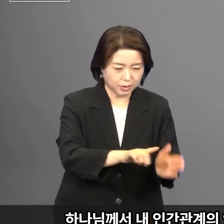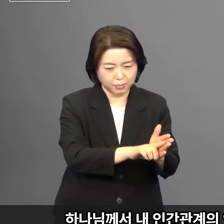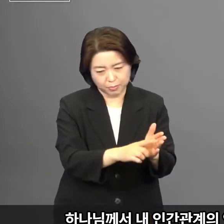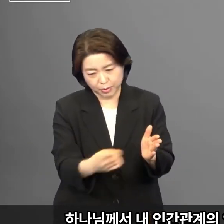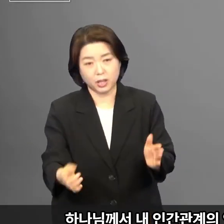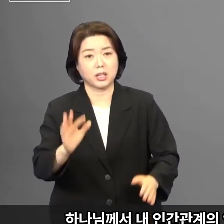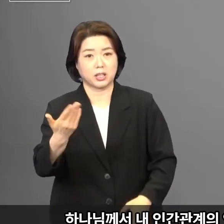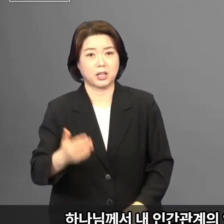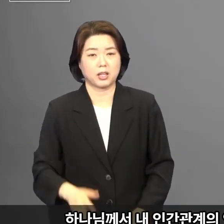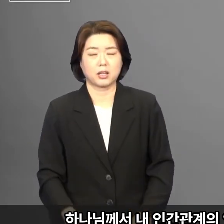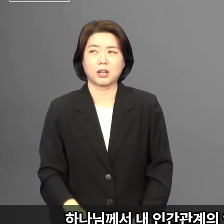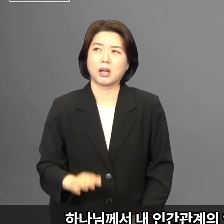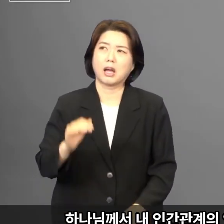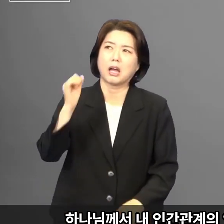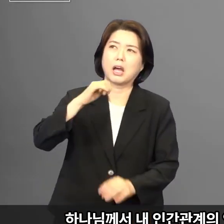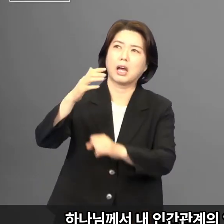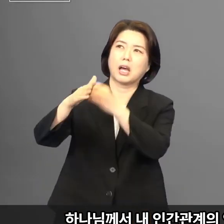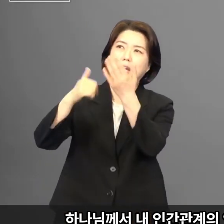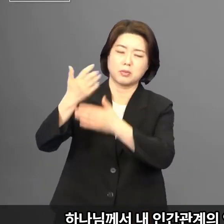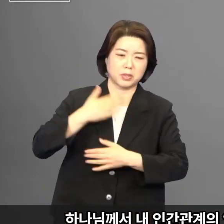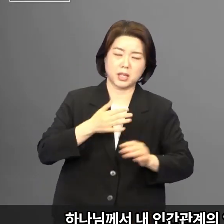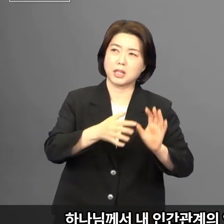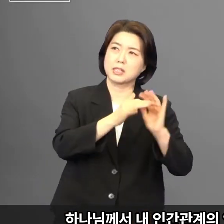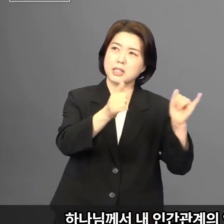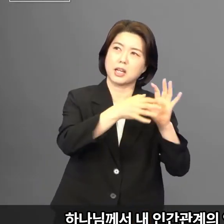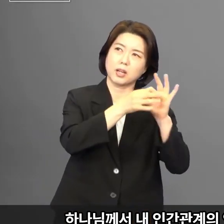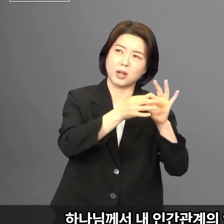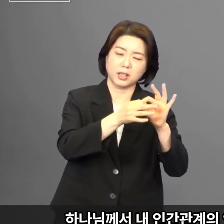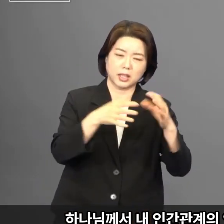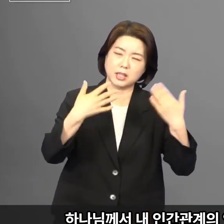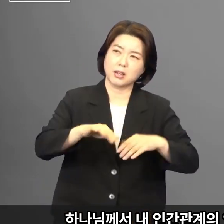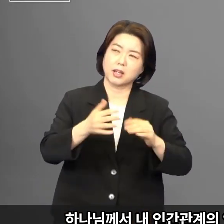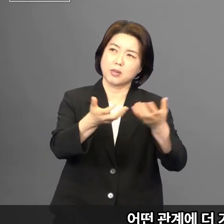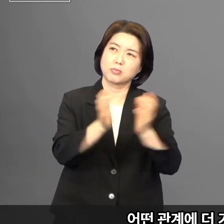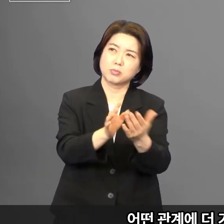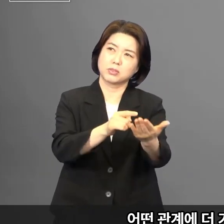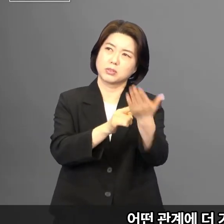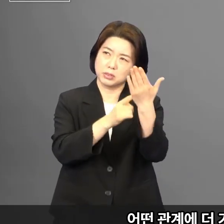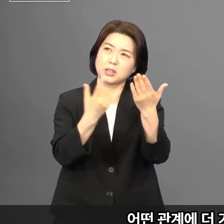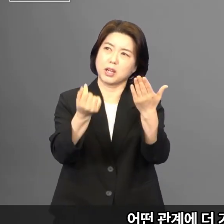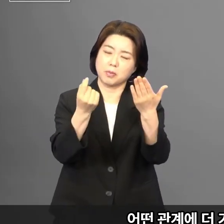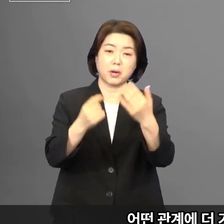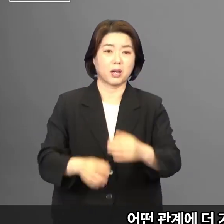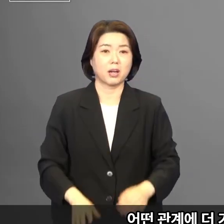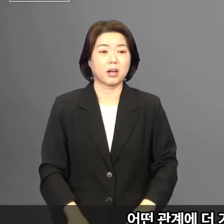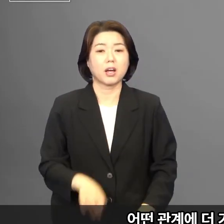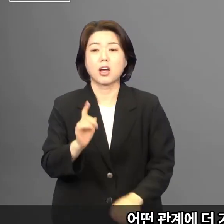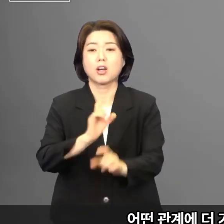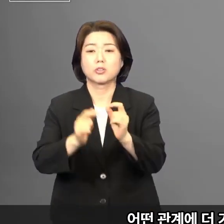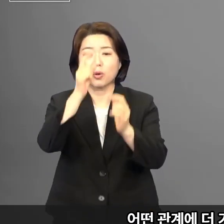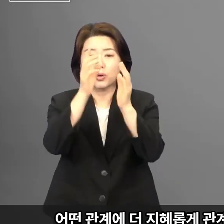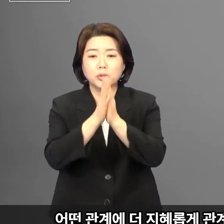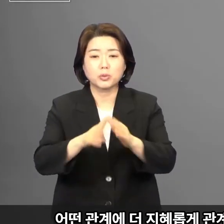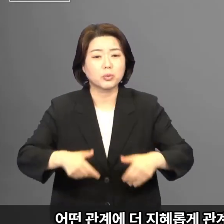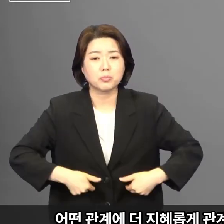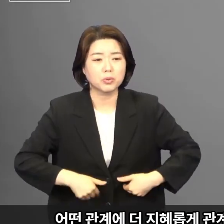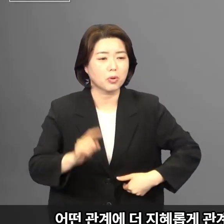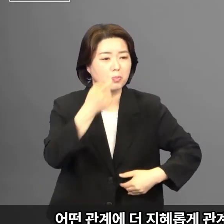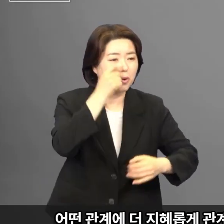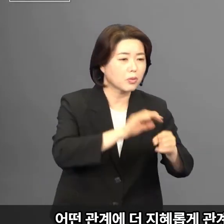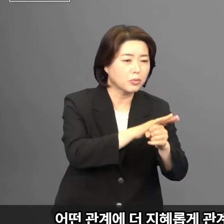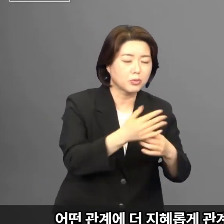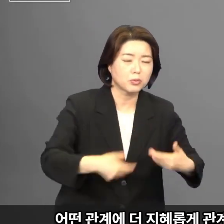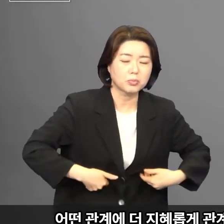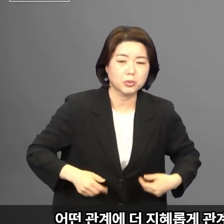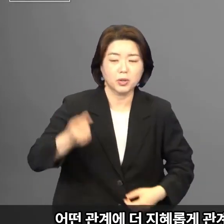내 인간관계의 연약한 부분을 드러내 주시는구나. 어떤 관계에 더 기도와 공일이 필요하고 어떤 관계에